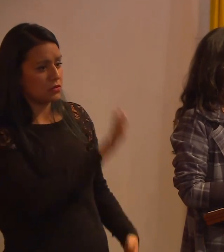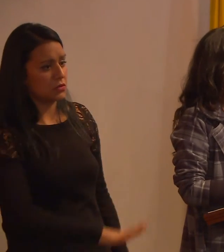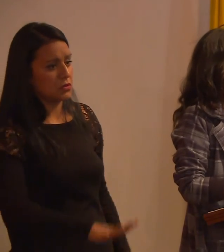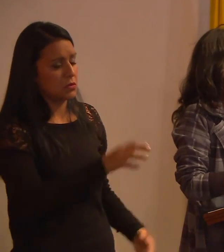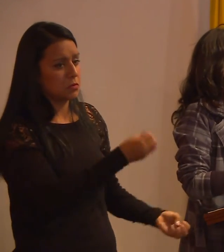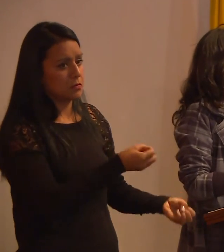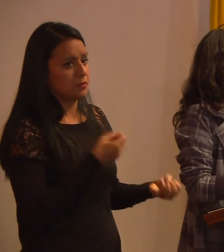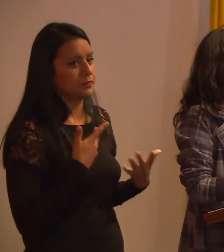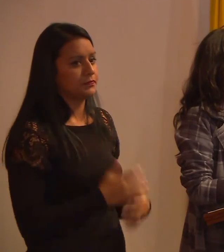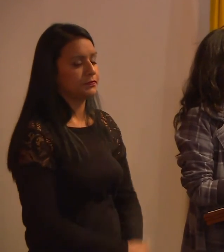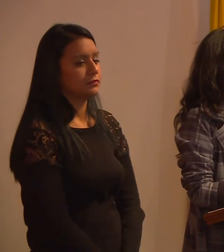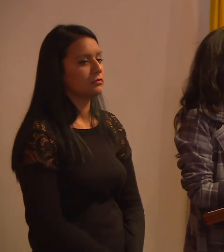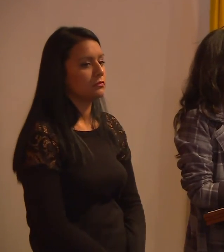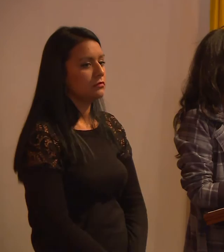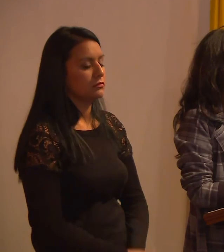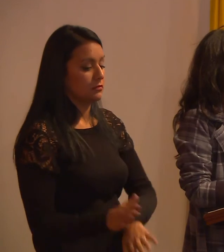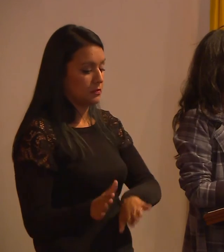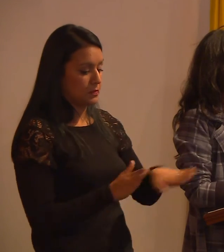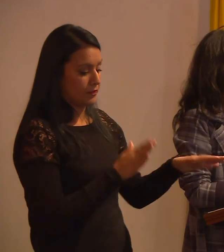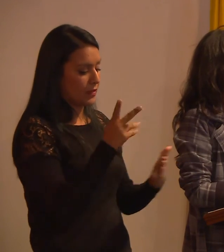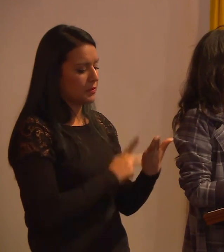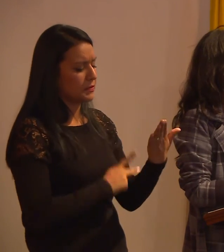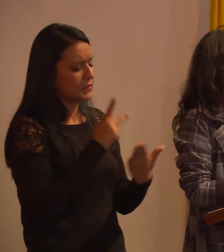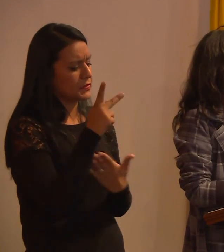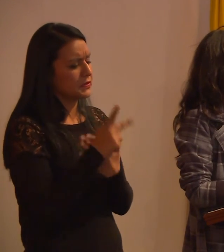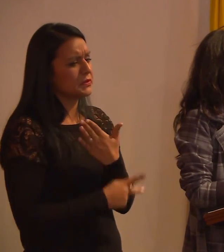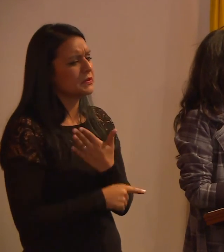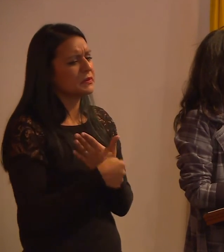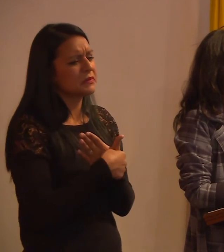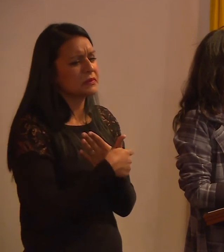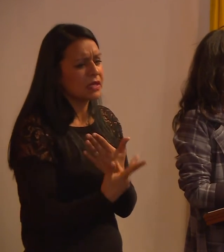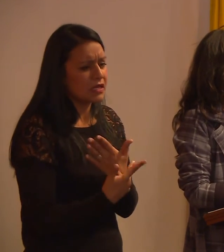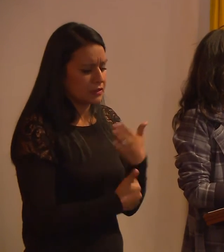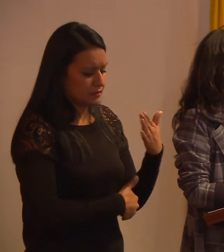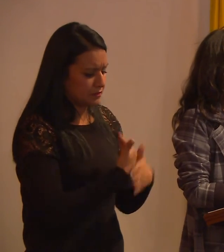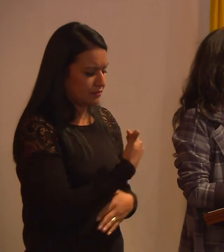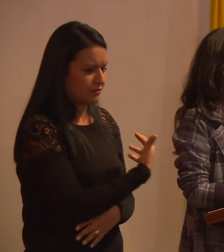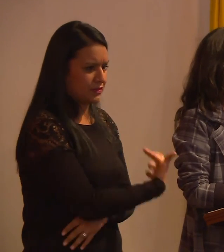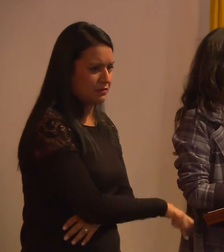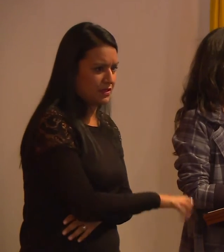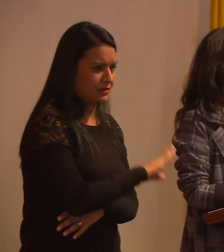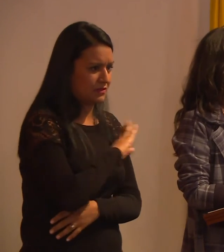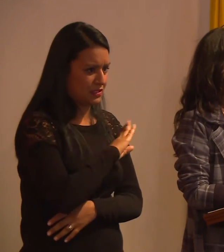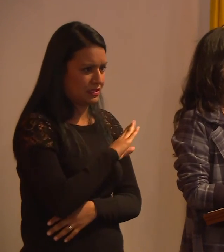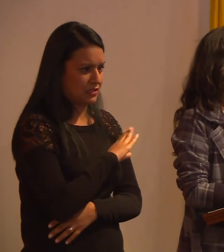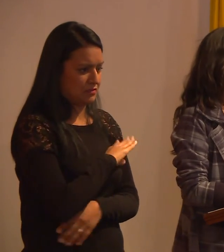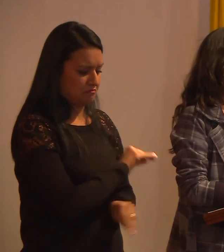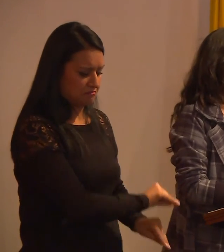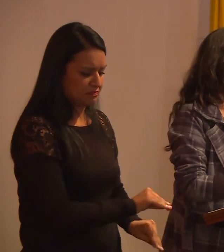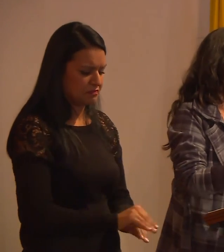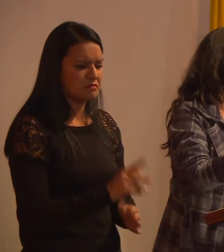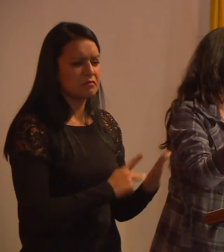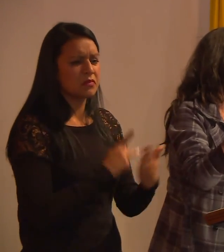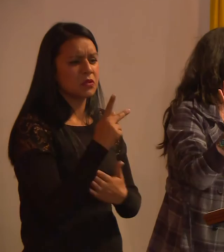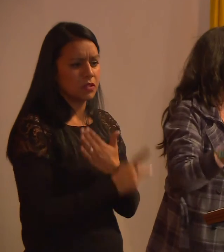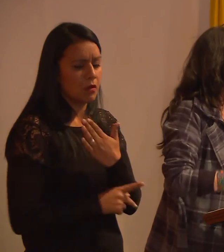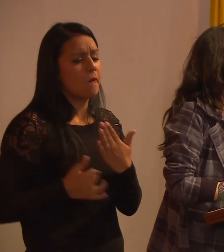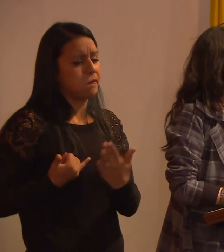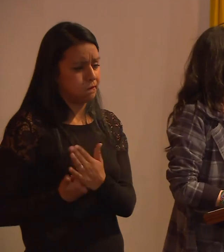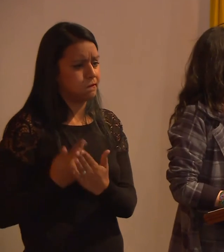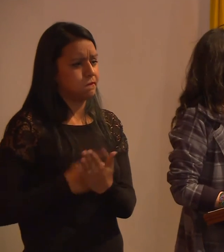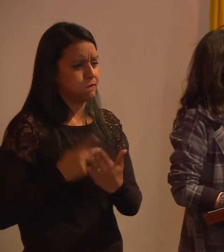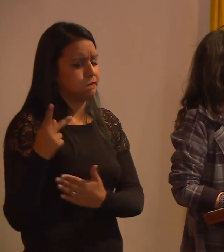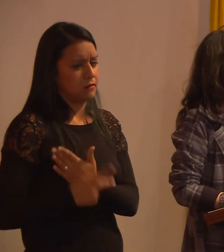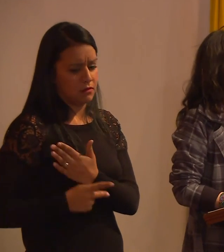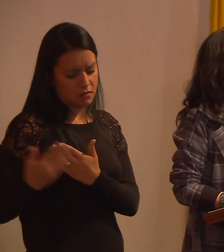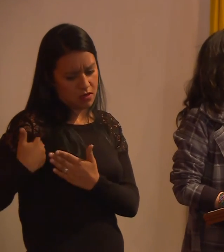nacional. Los proyectos para educación inicial y educación media. Nosotros tenemos un proyecto